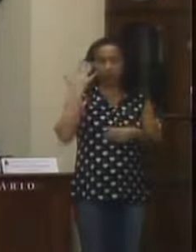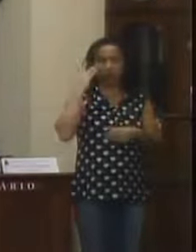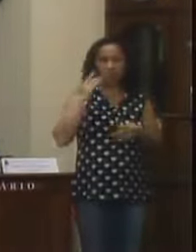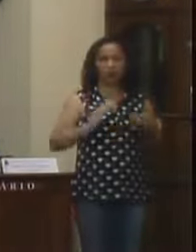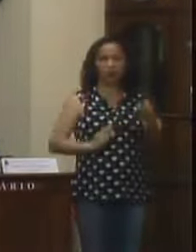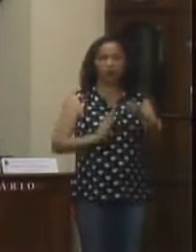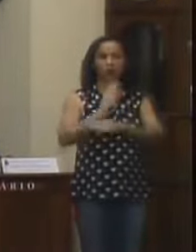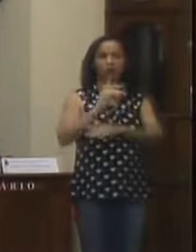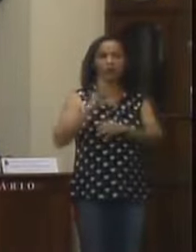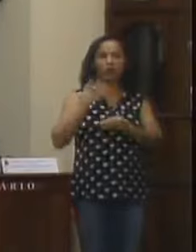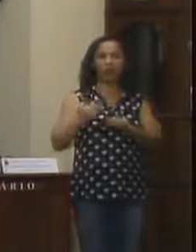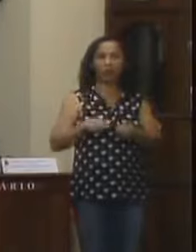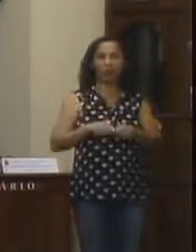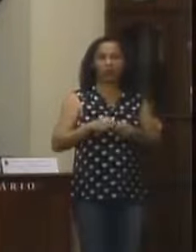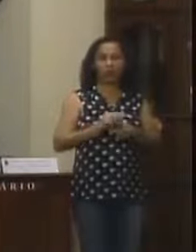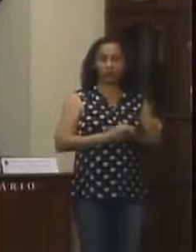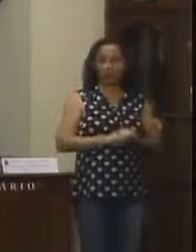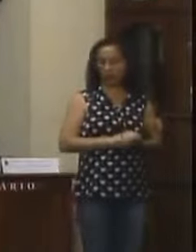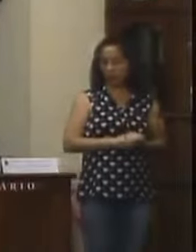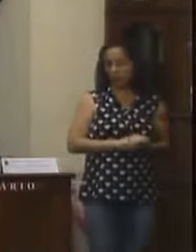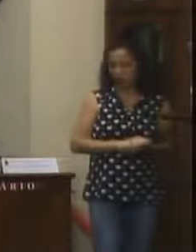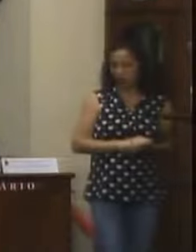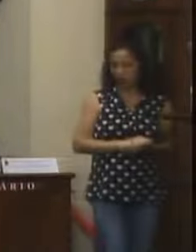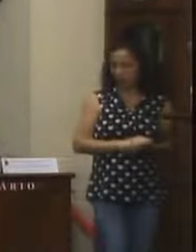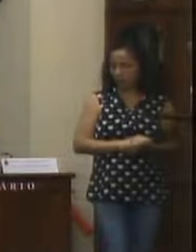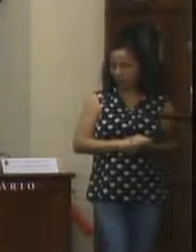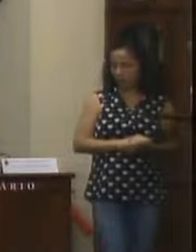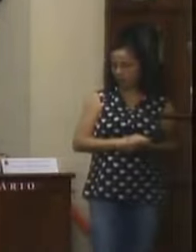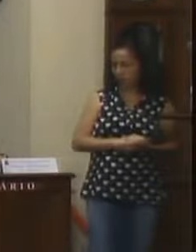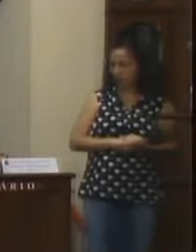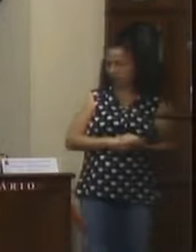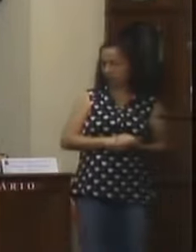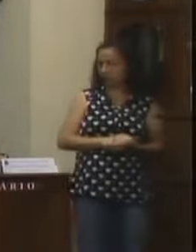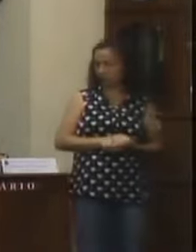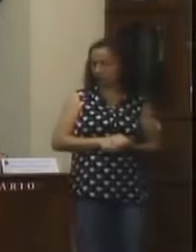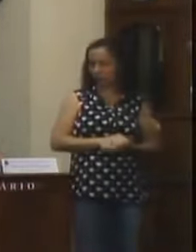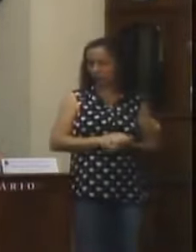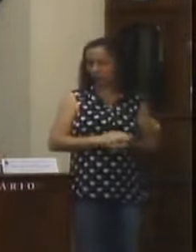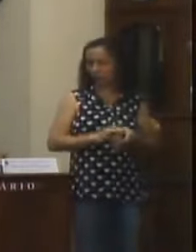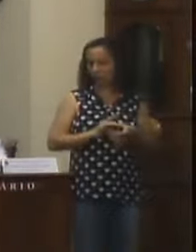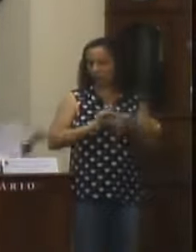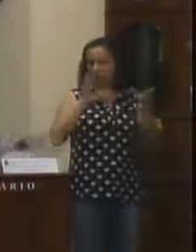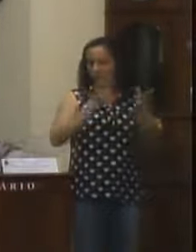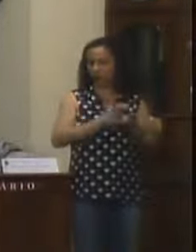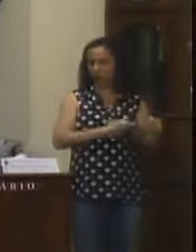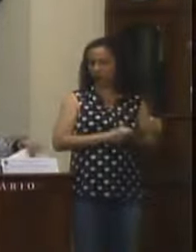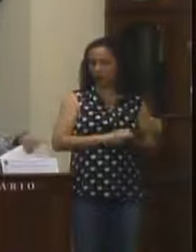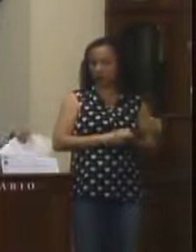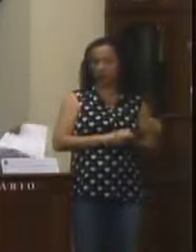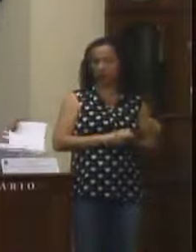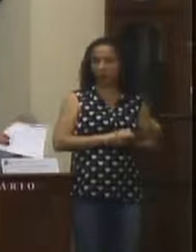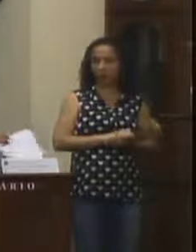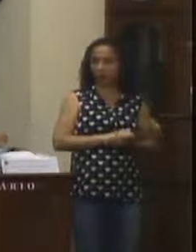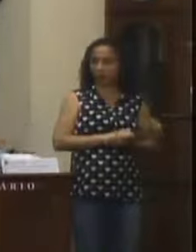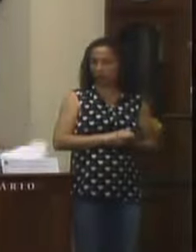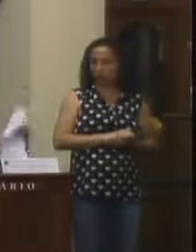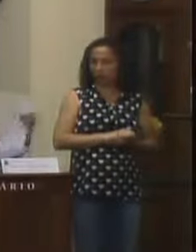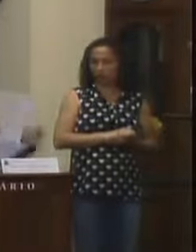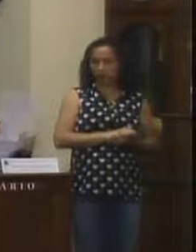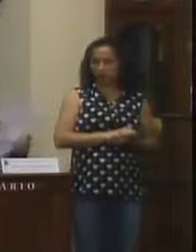de iniciativa, tendo seguido estritamente o rito procedimental, tendo o nome de competente legislativa para ser autora mencionada matéria do projeto de lei.